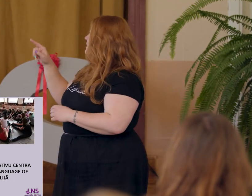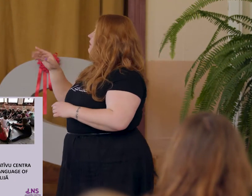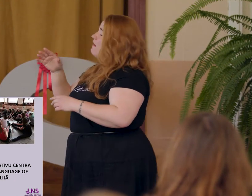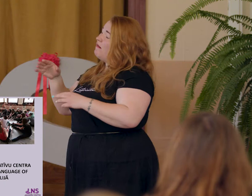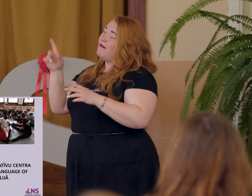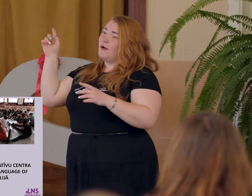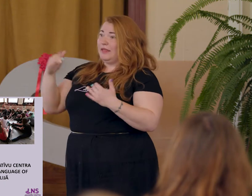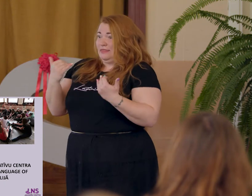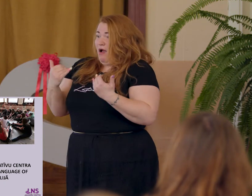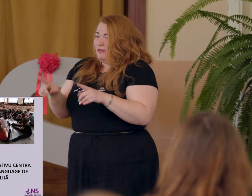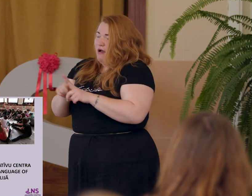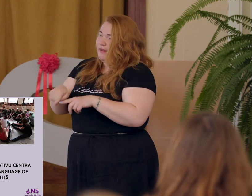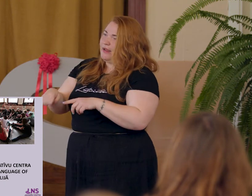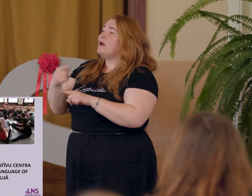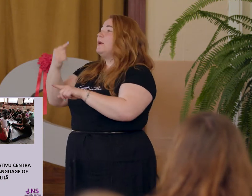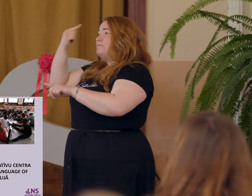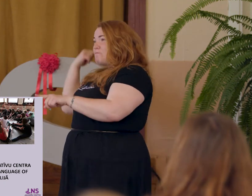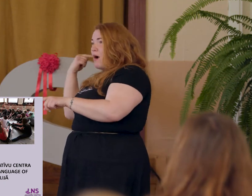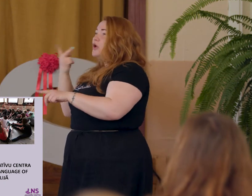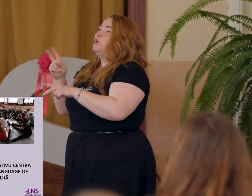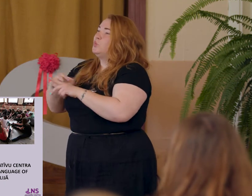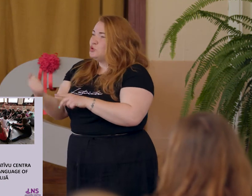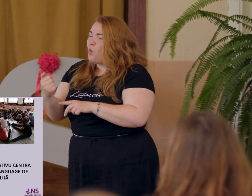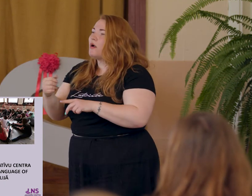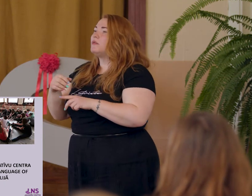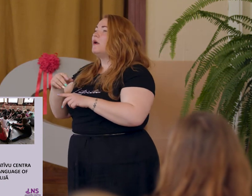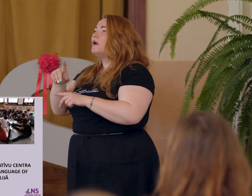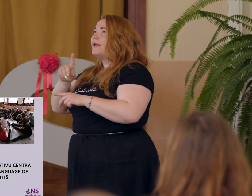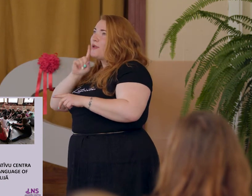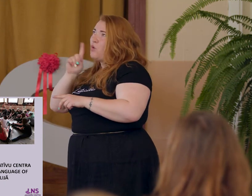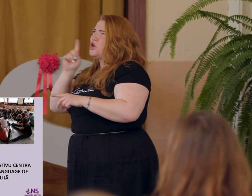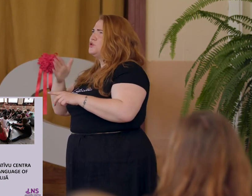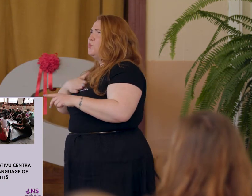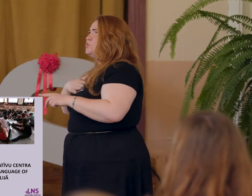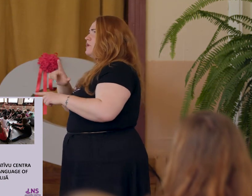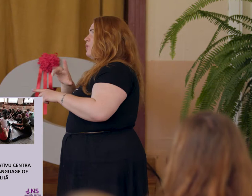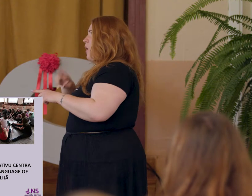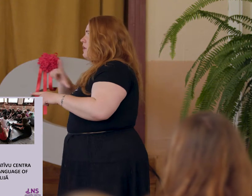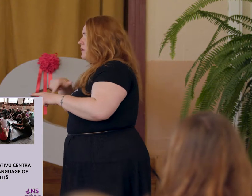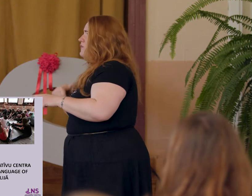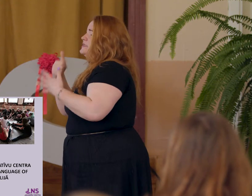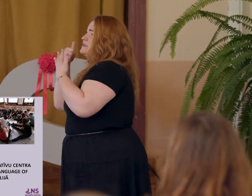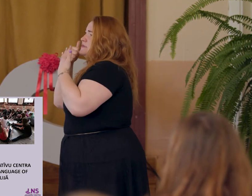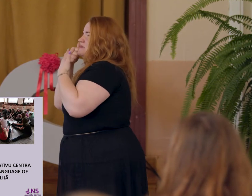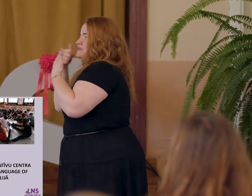Jā. Un arī tagad šobrīd, arī, un arī pagājušajā gadā, arī šogad, arī mūsu jaunieši no